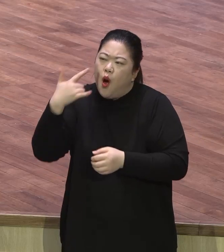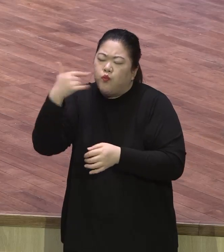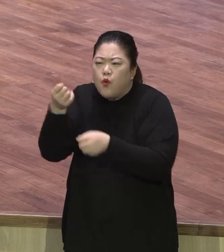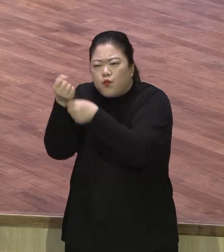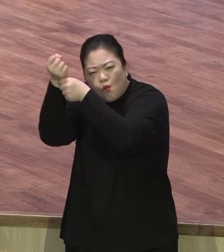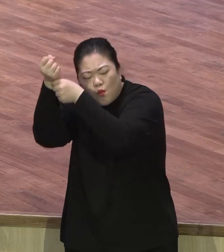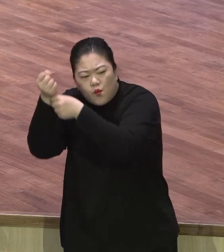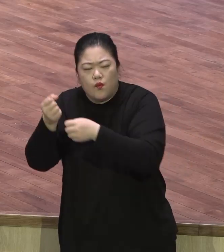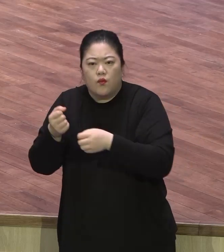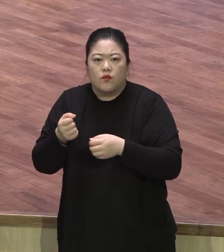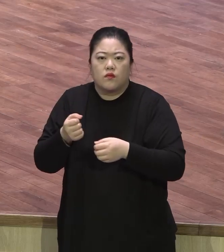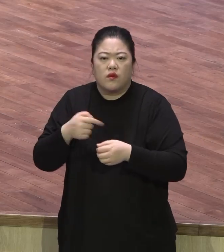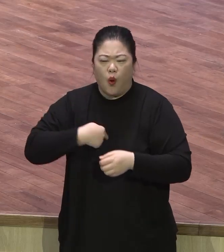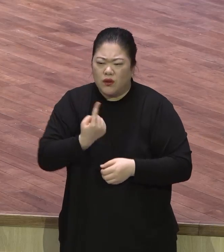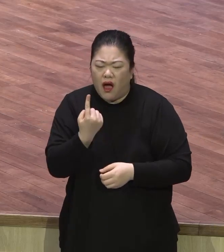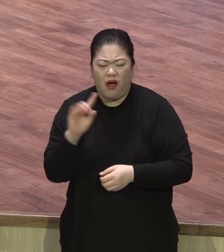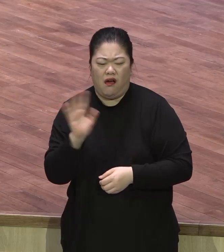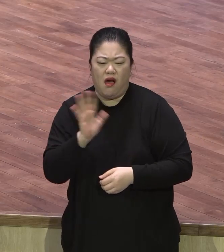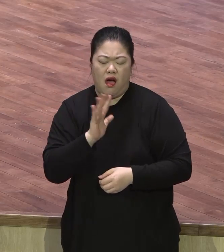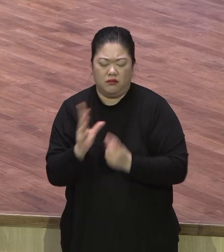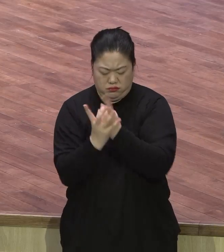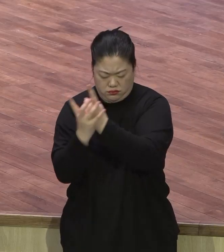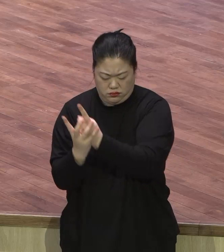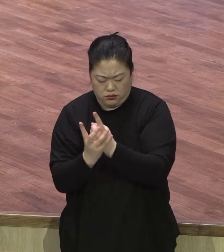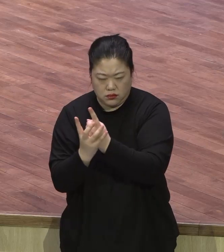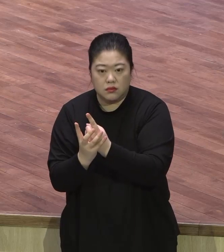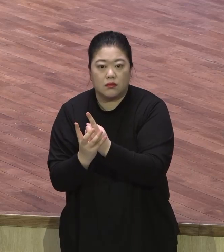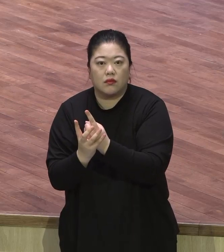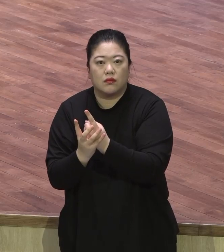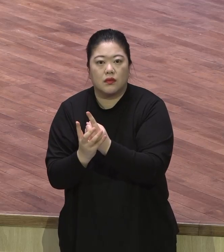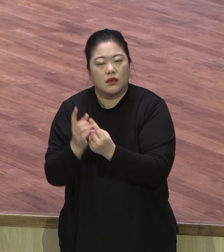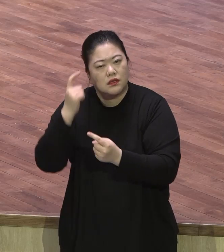누구 없으면 안 돼 나는 혼자 안 돼 이런 연약한 노예의식